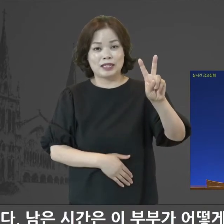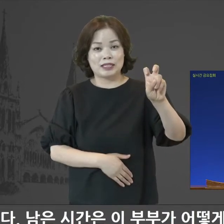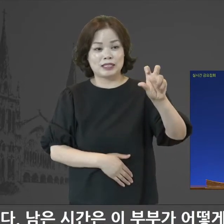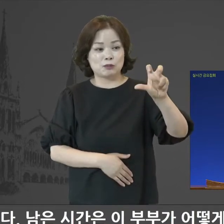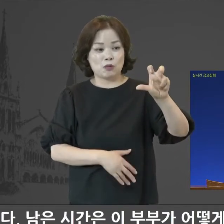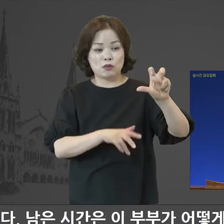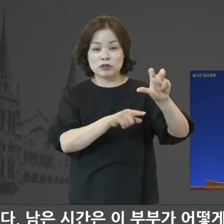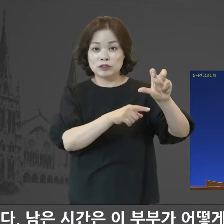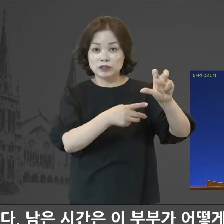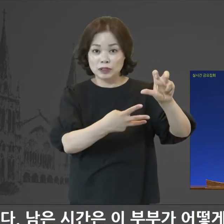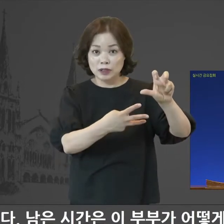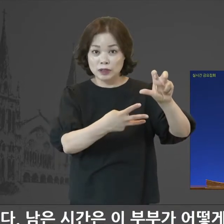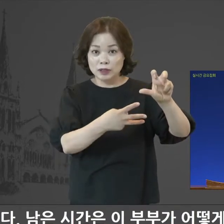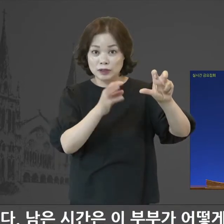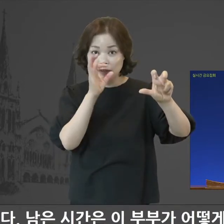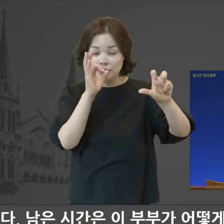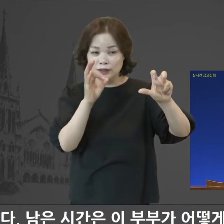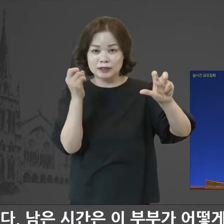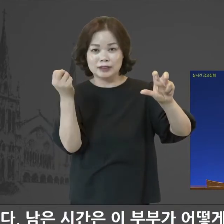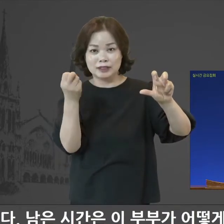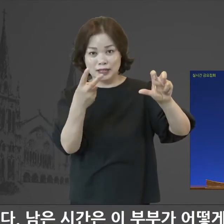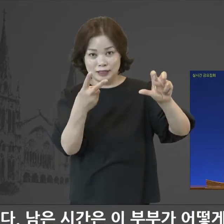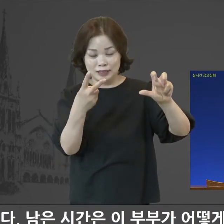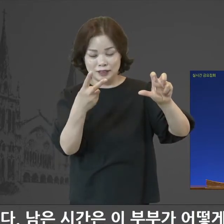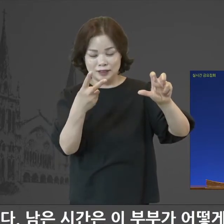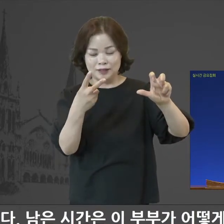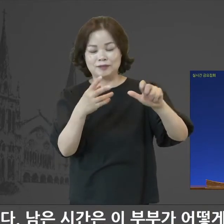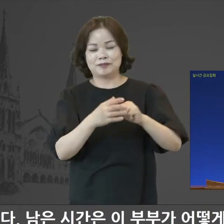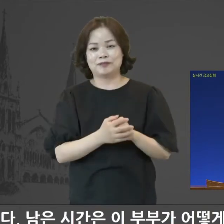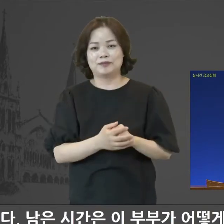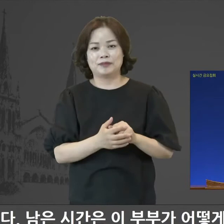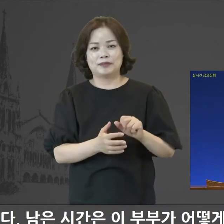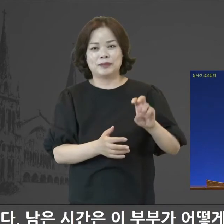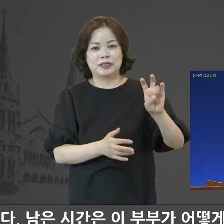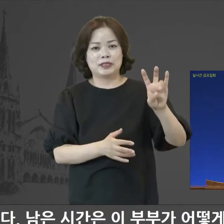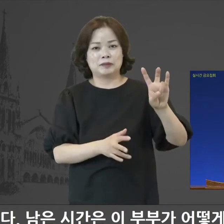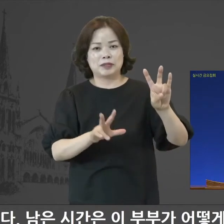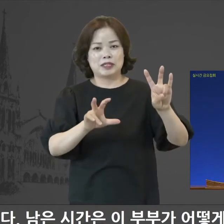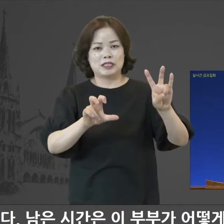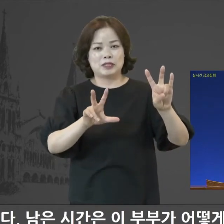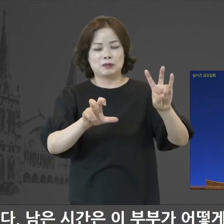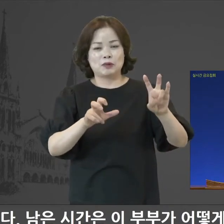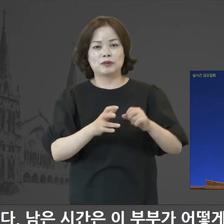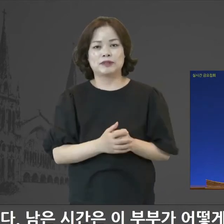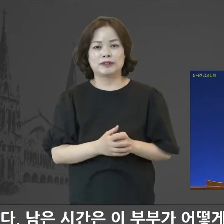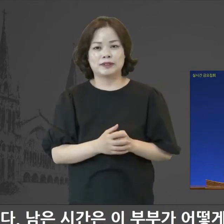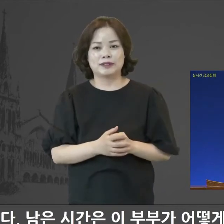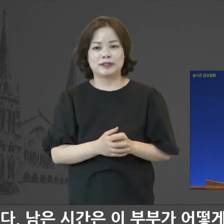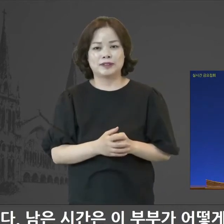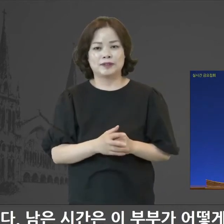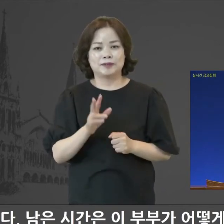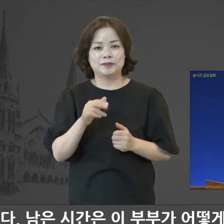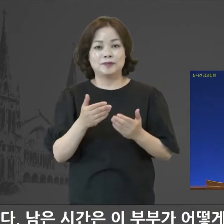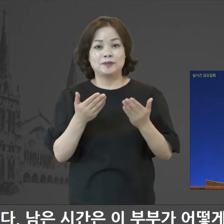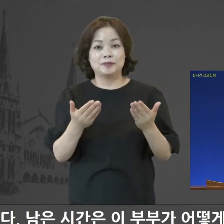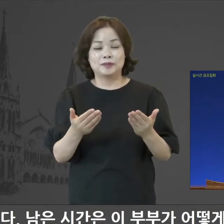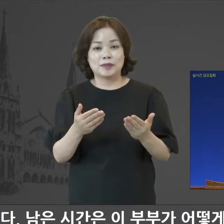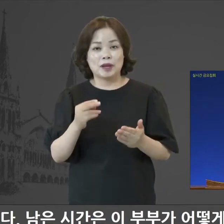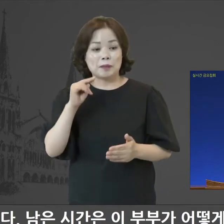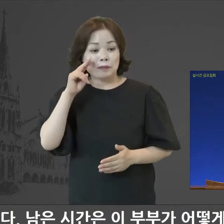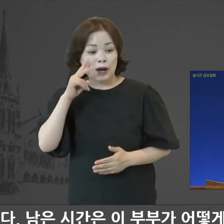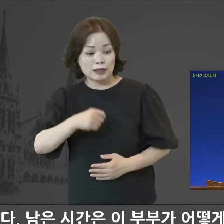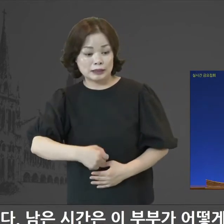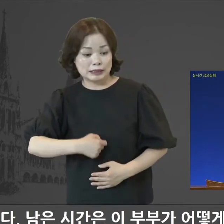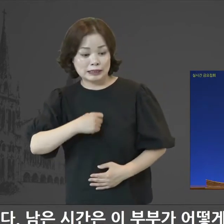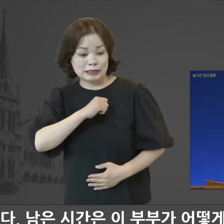25절 아까 보셨죠? 25절 다시 한번 보겠습니다. 24장 25절 제가 앞부분을 읽겠습니다. 바울이